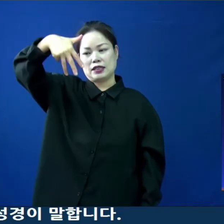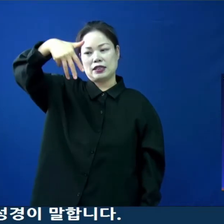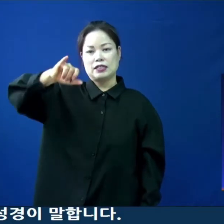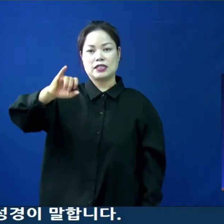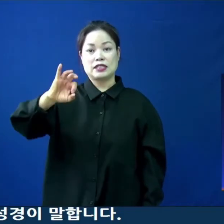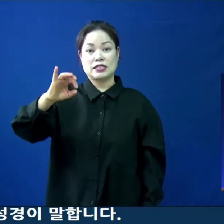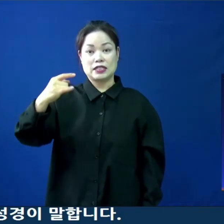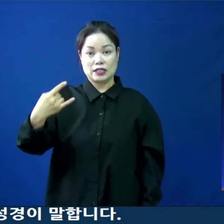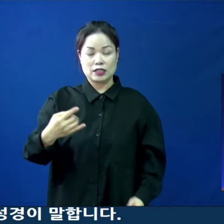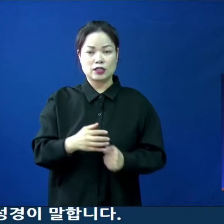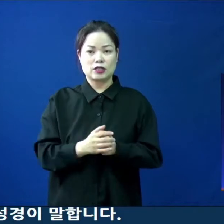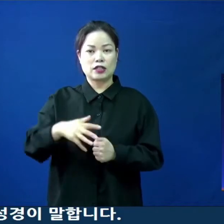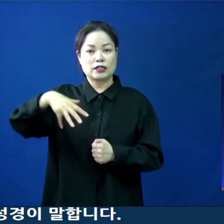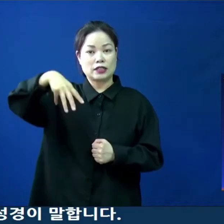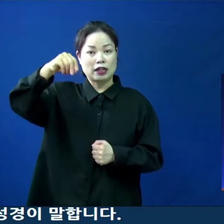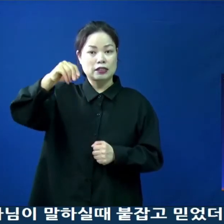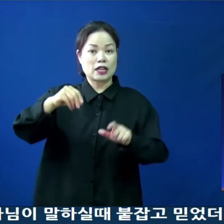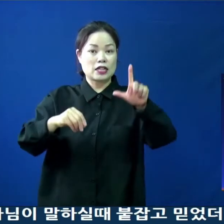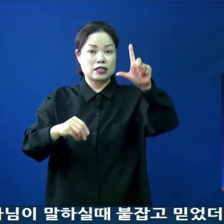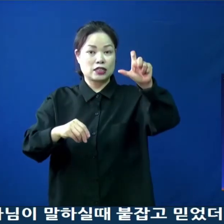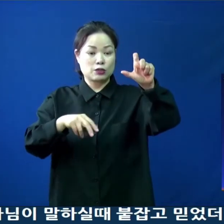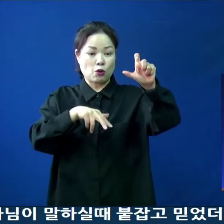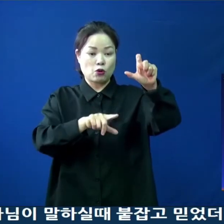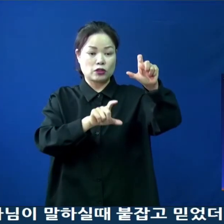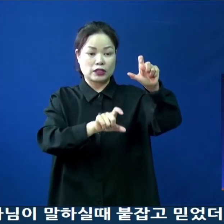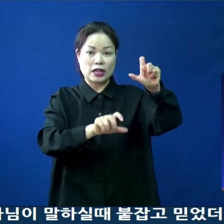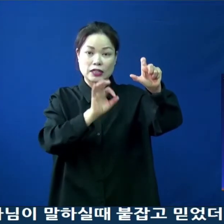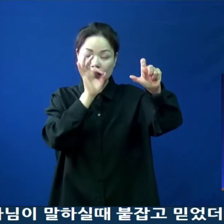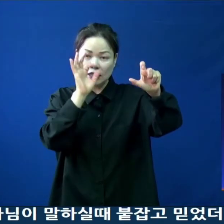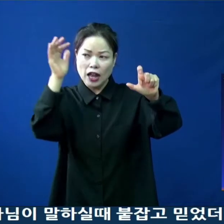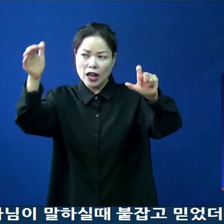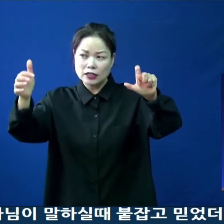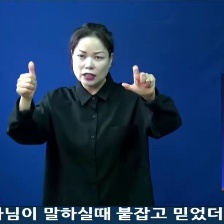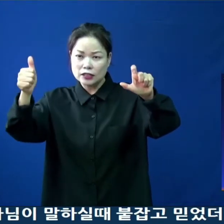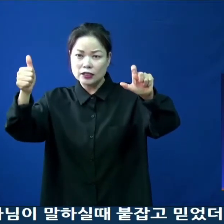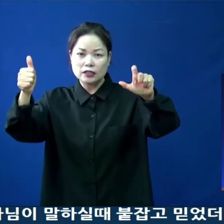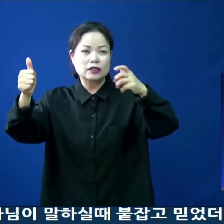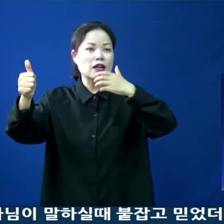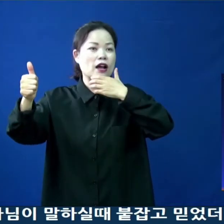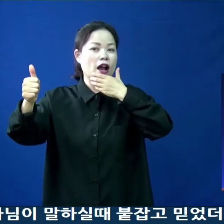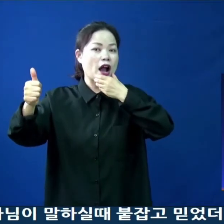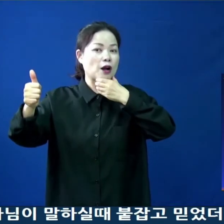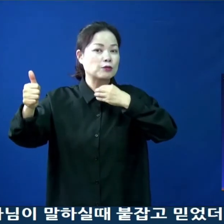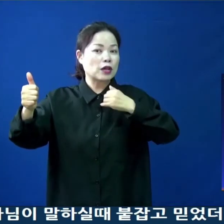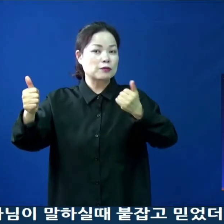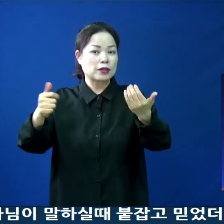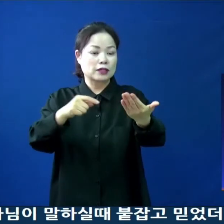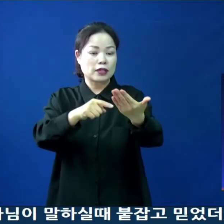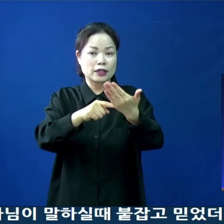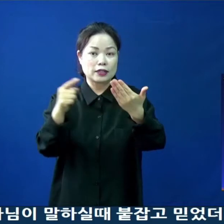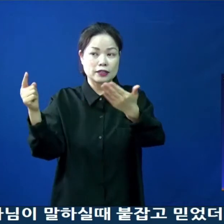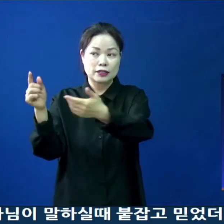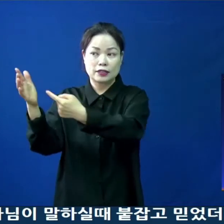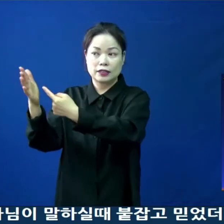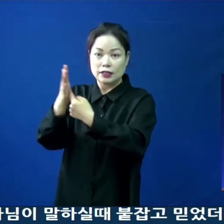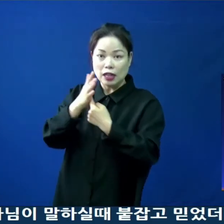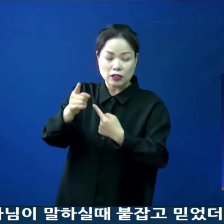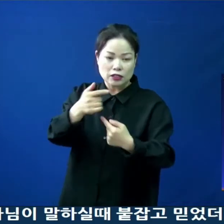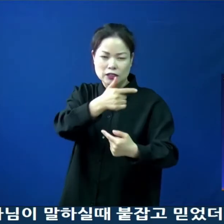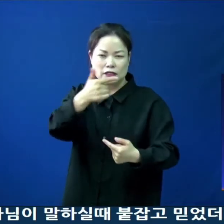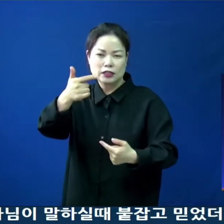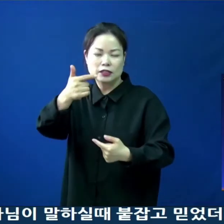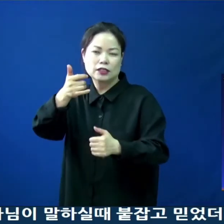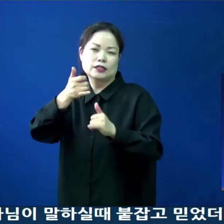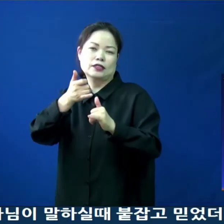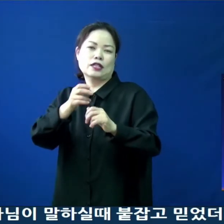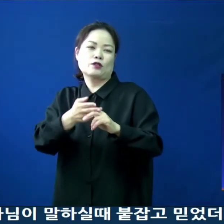이것은 창세기 15장 사건을 배경으로 하고 있는데요, 하나님께서 아브라함에게 나타나셔서 나는 너의 지극히 큰